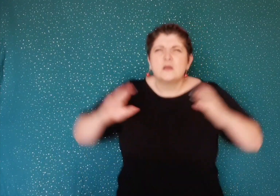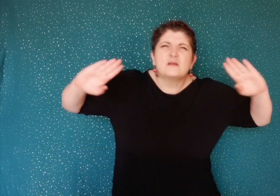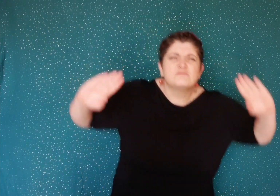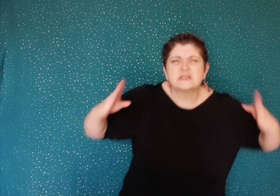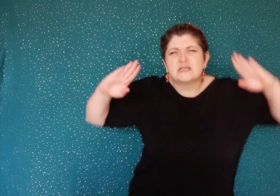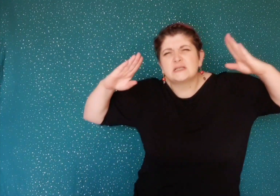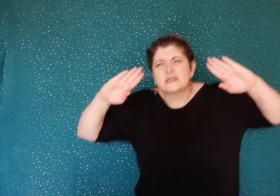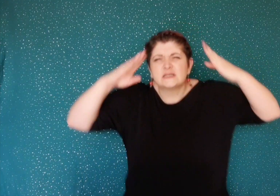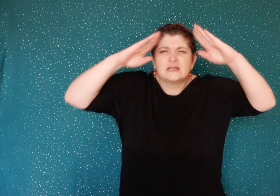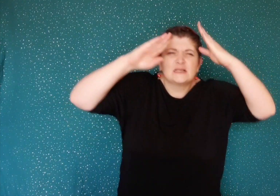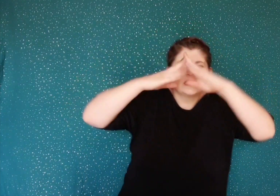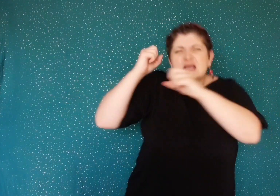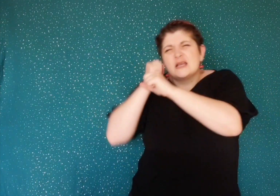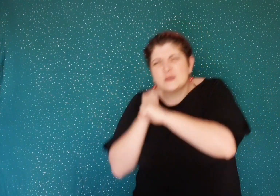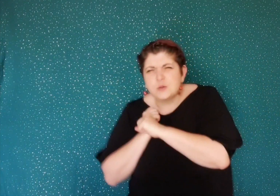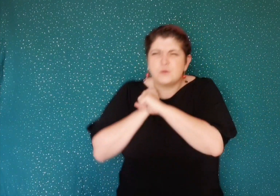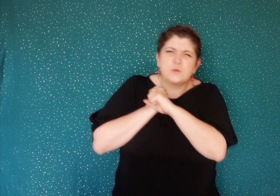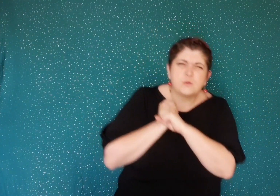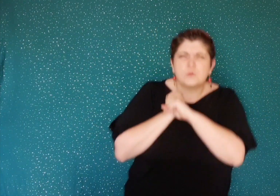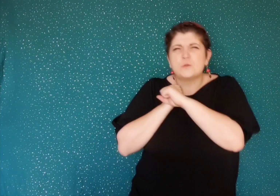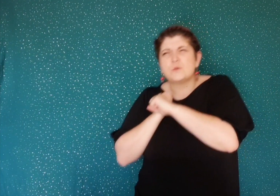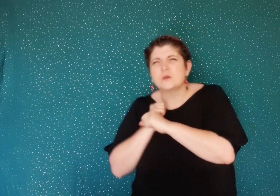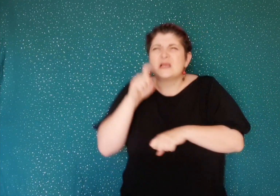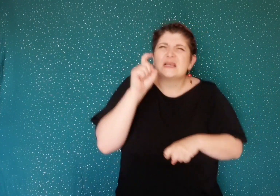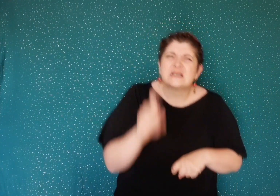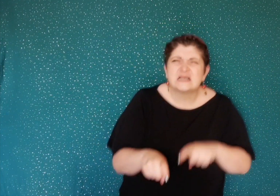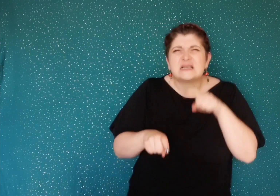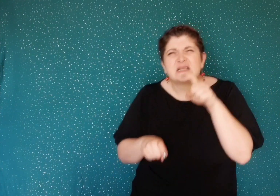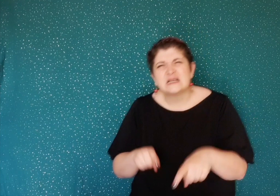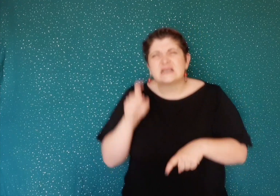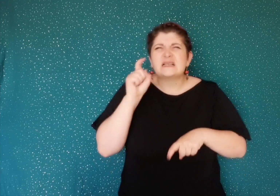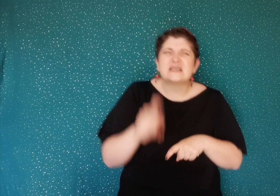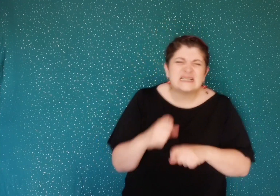La vieille femme grimpa sur la montagne.